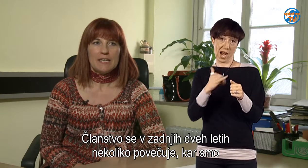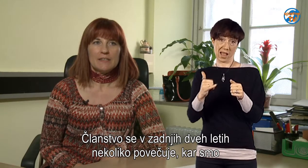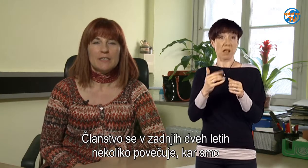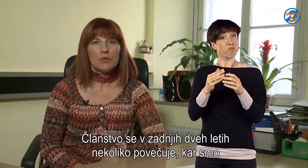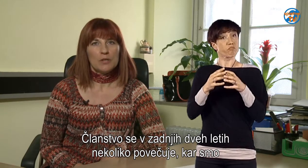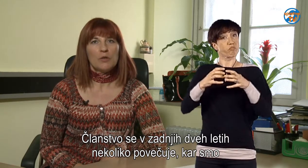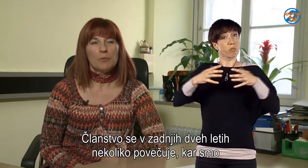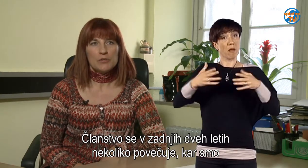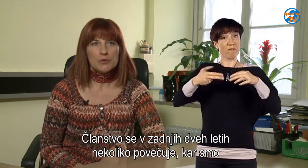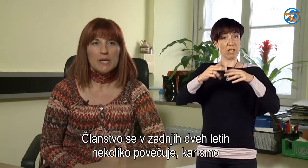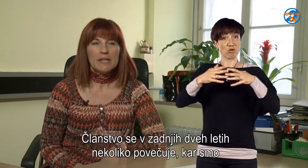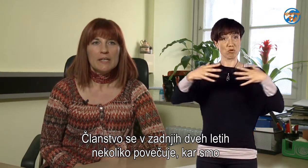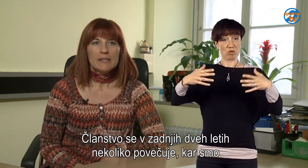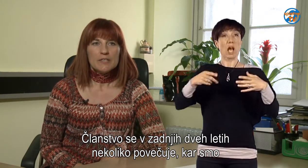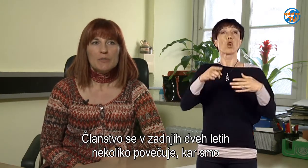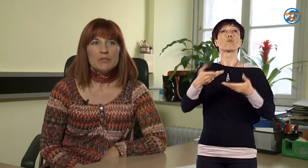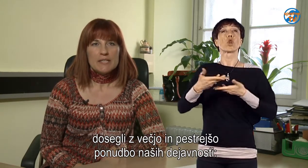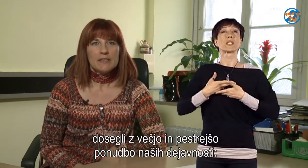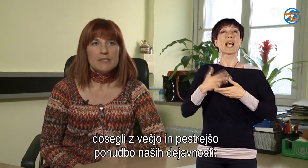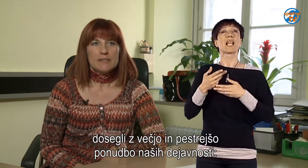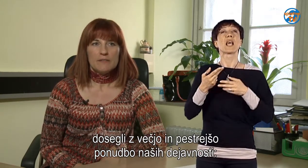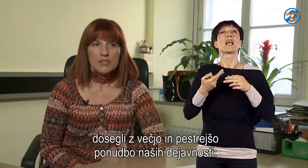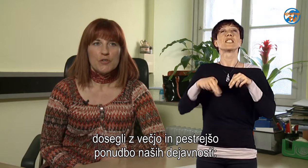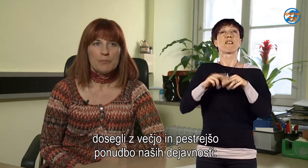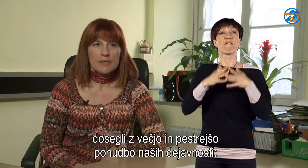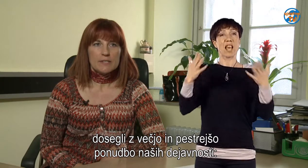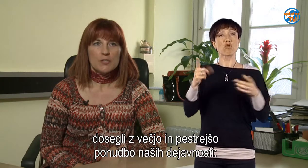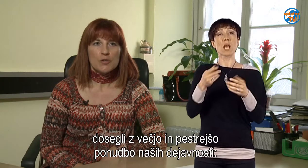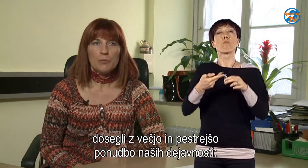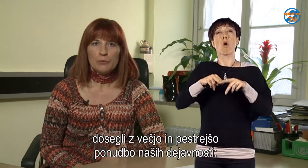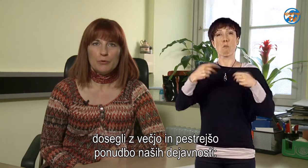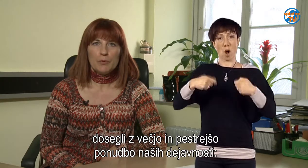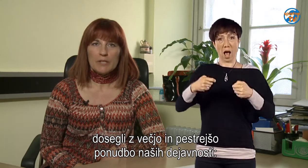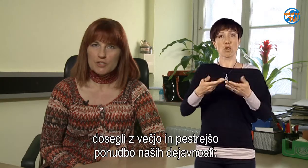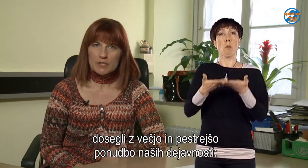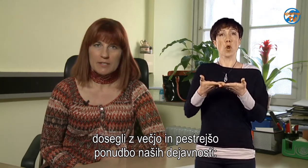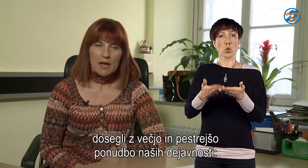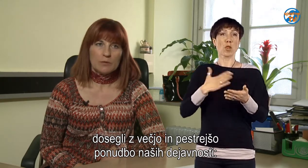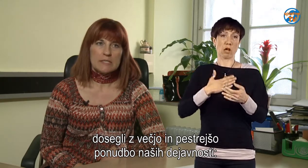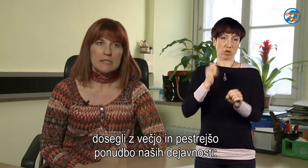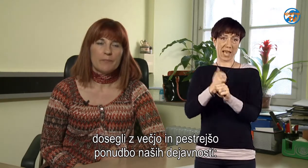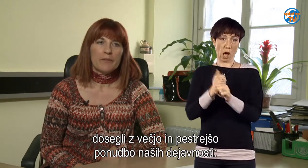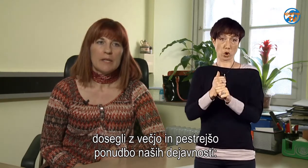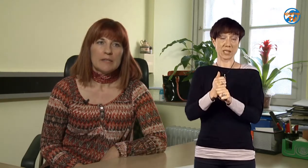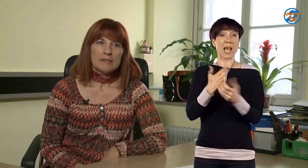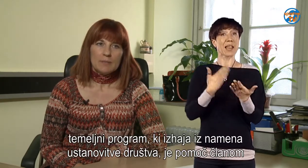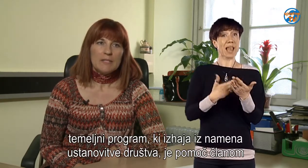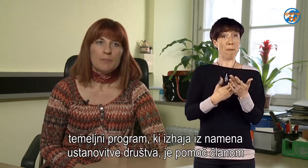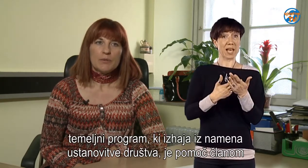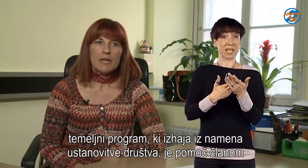letih nekoliko povečuje, kar smo dosegli z večjo in pestrejšo ponudbo naših dejavnosti. Temeljni program,